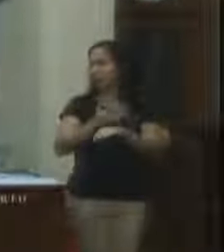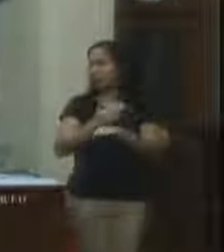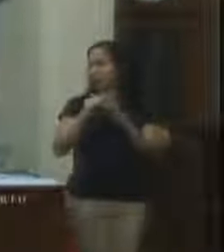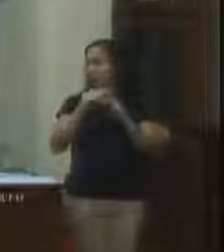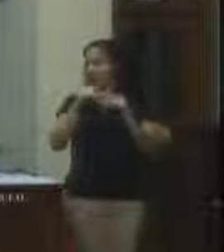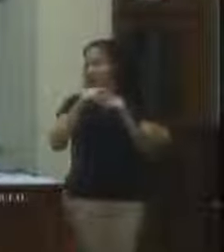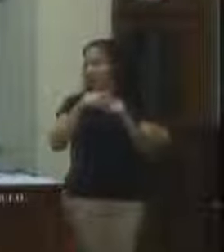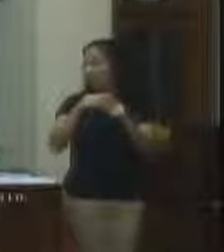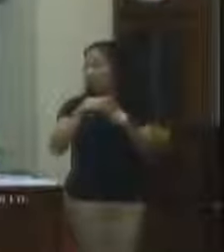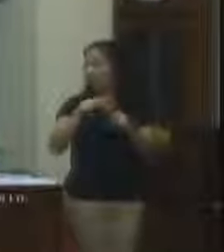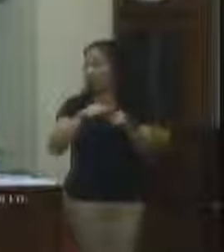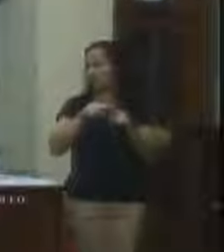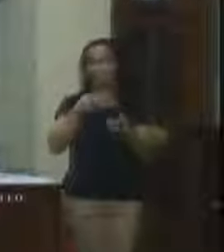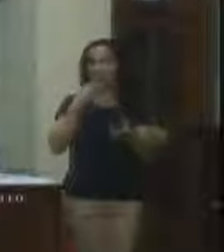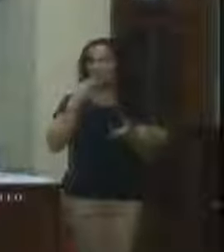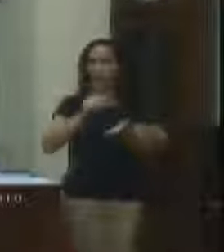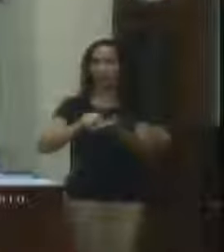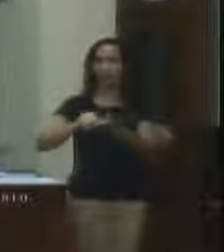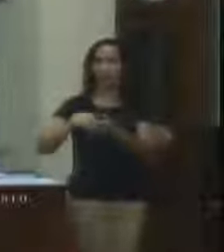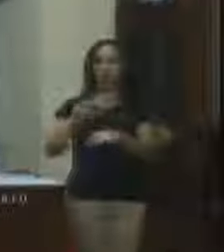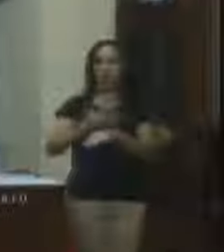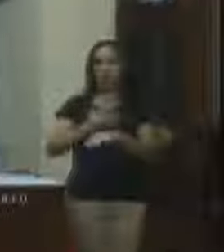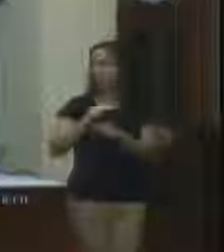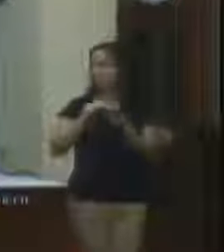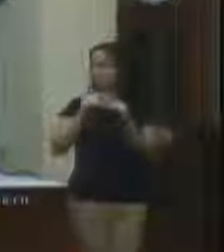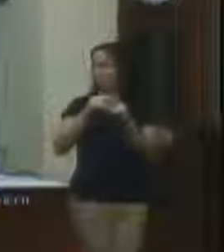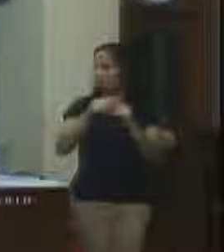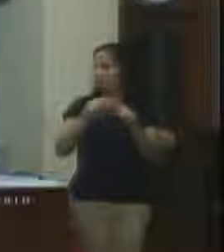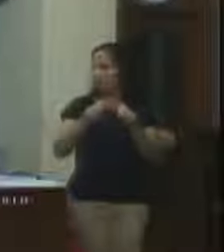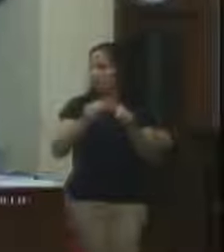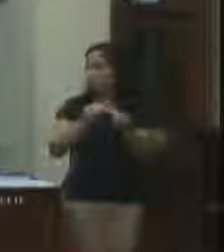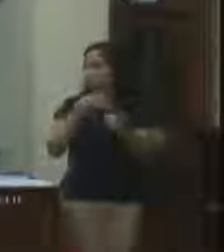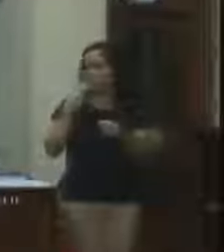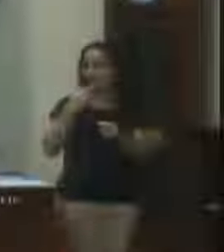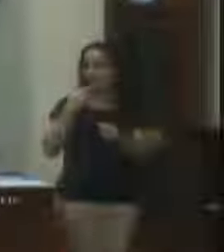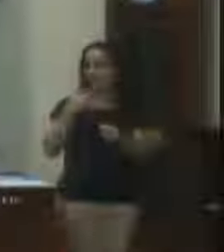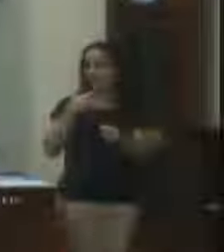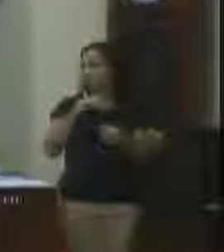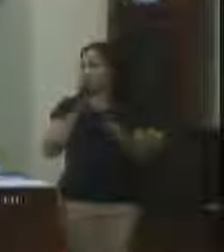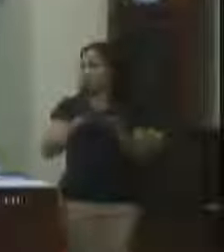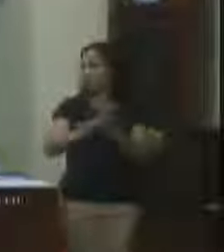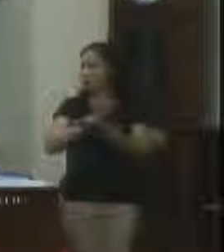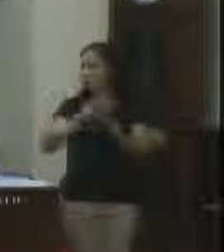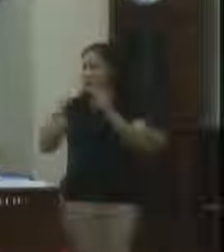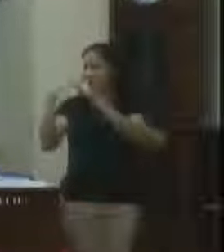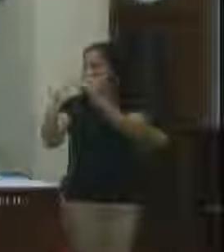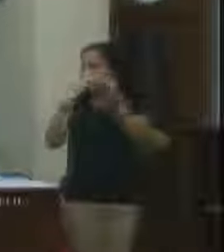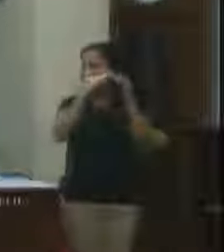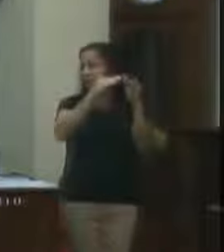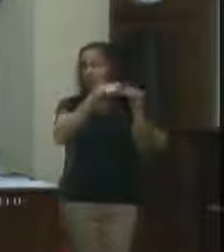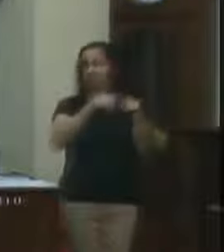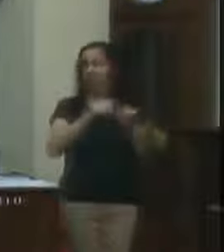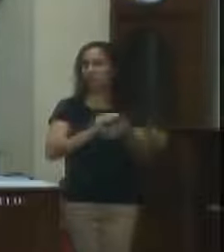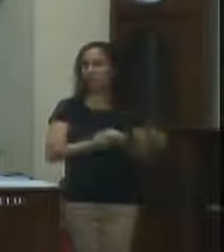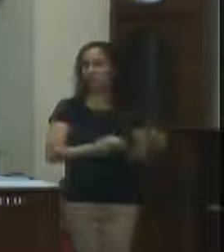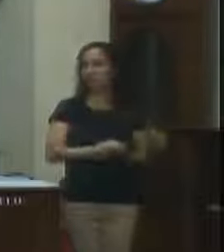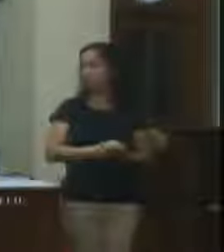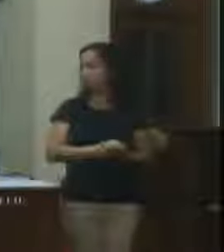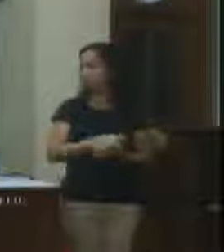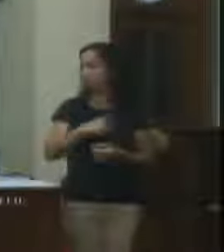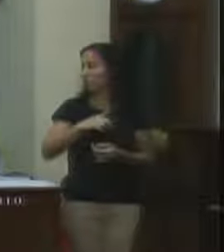Porque, segundo consta, a Praça da Igreja, houve um decreto que não poderia ter nenhuma barraca dentro da Praça da Igreja. E lá